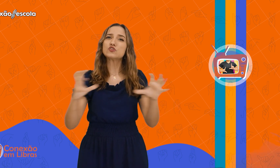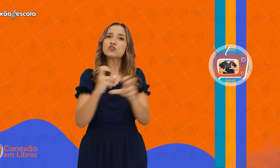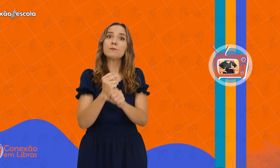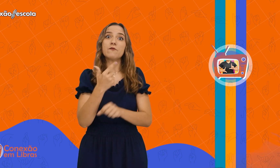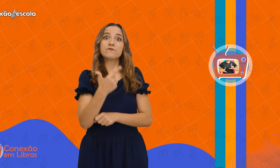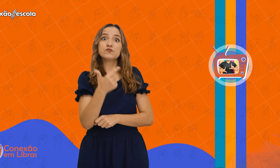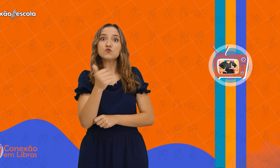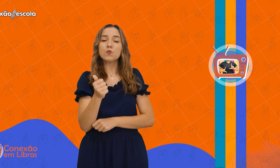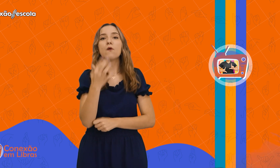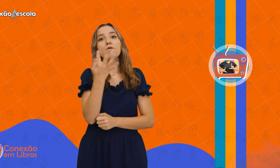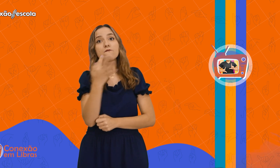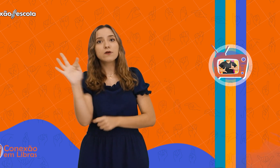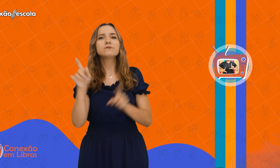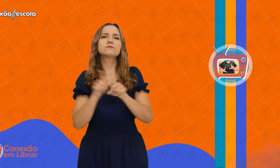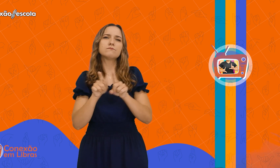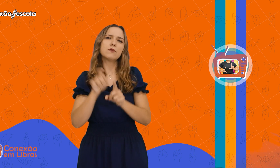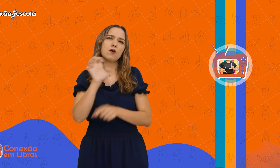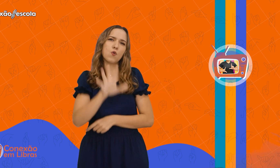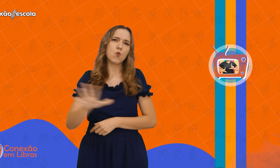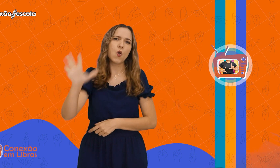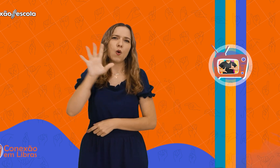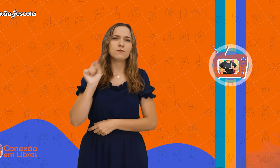na França e Europa.